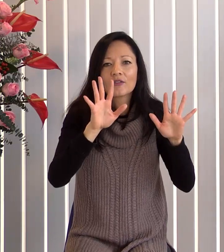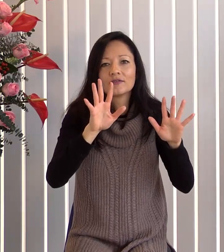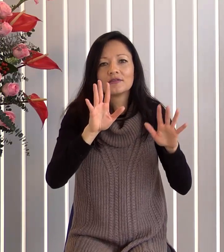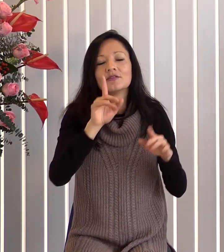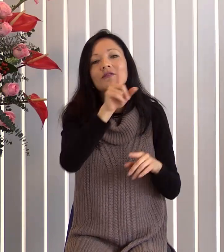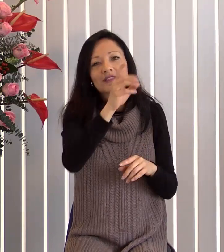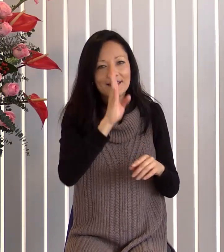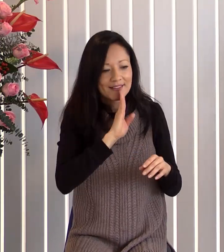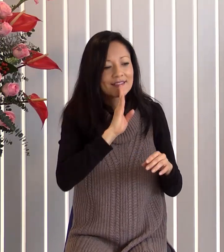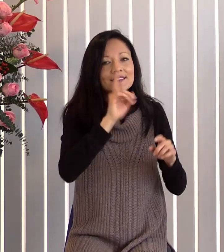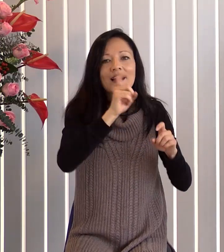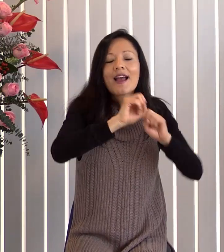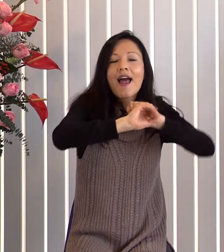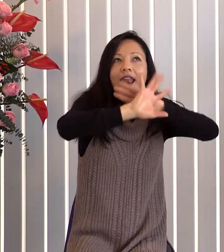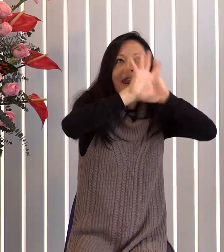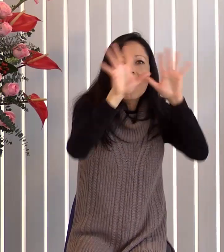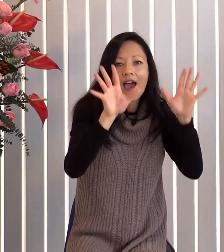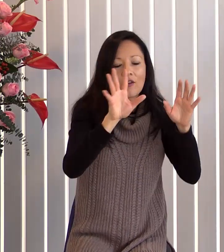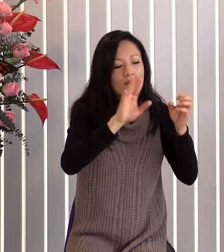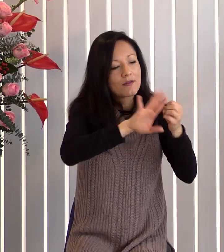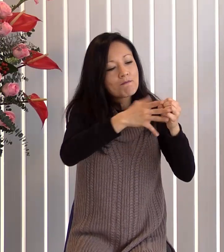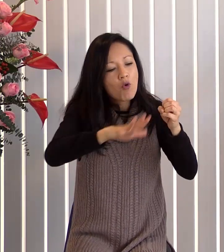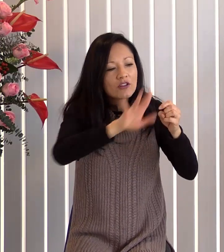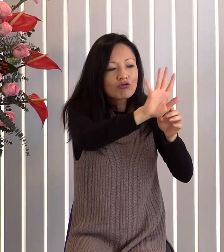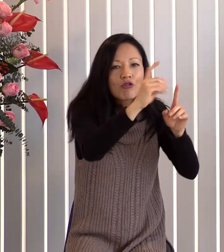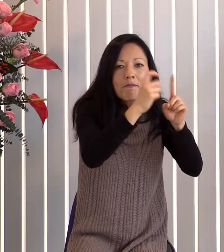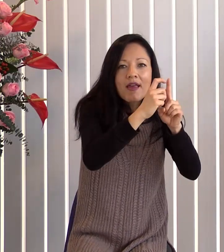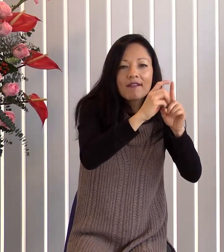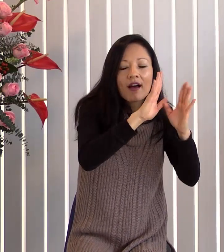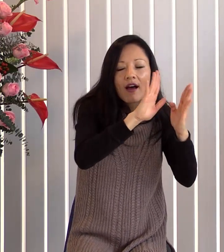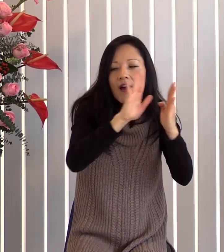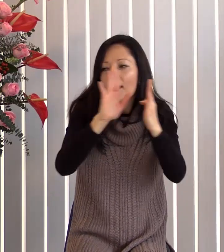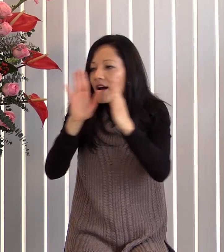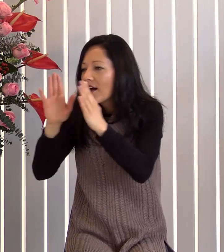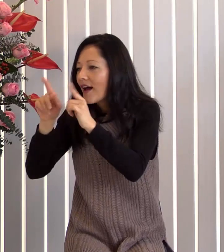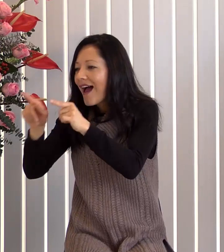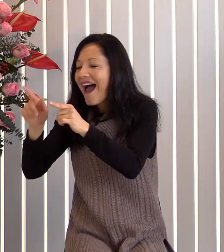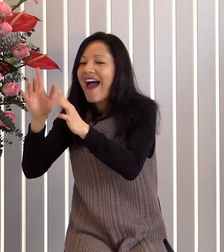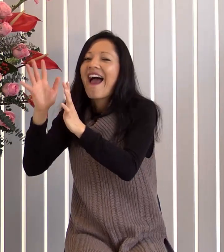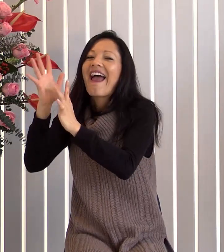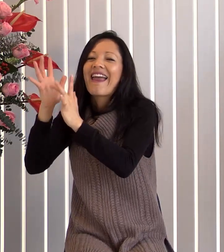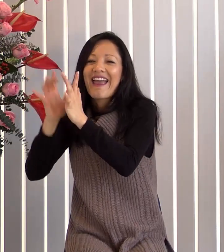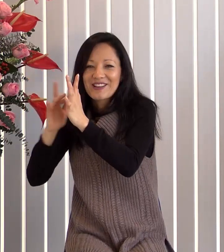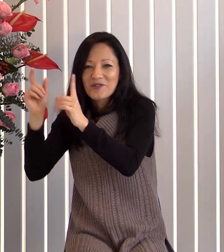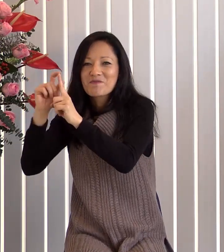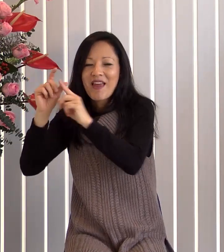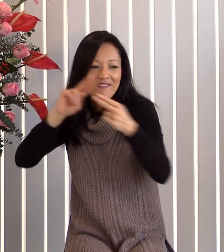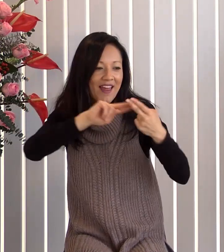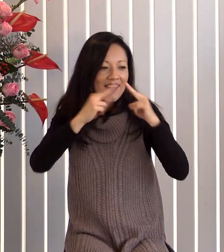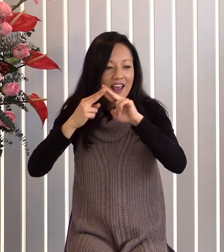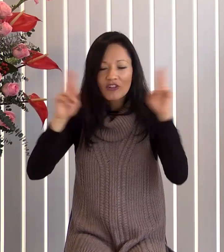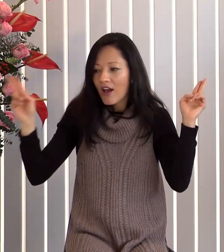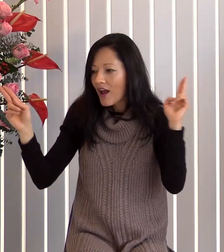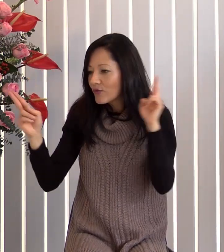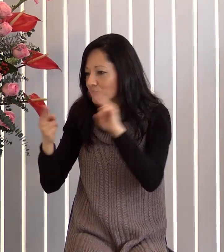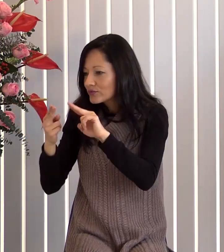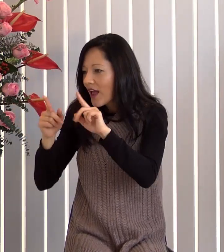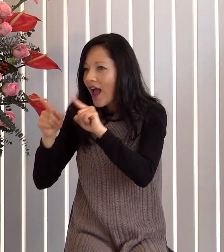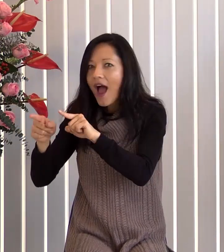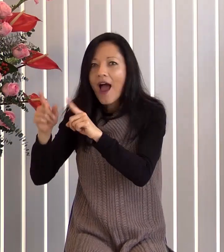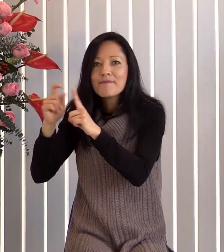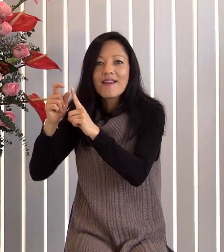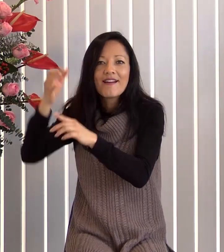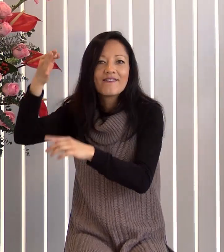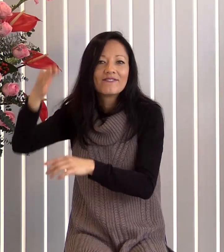palabra de Moisés, no a la de Jesús. La de Jesús es la verdad. ¿Entiende ese principio de análisis de las